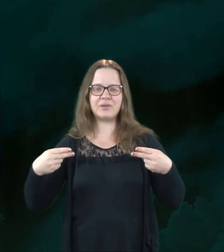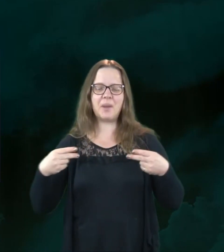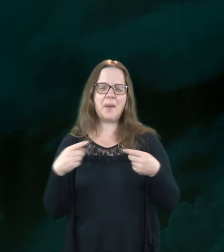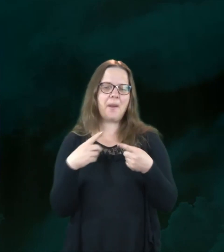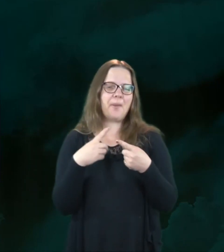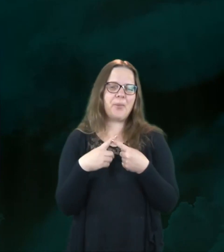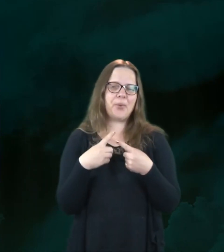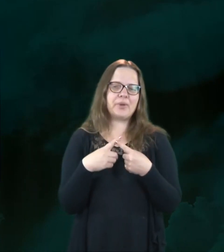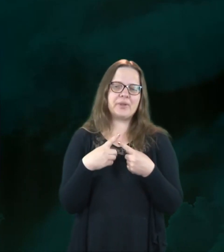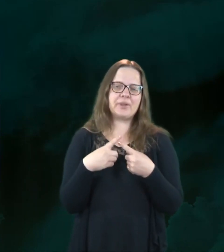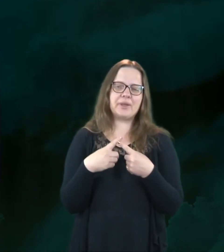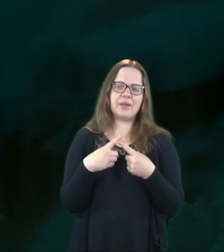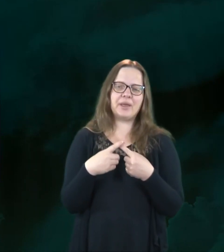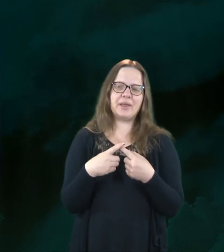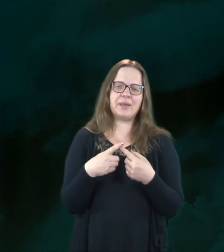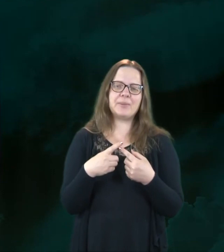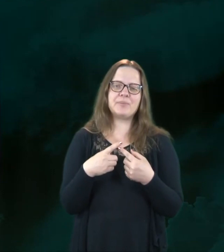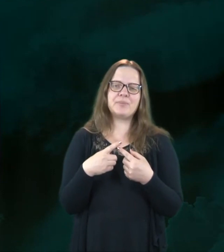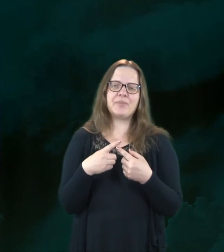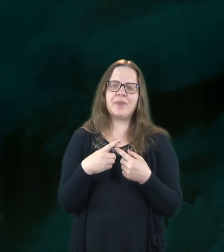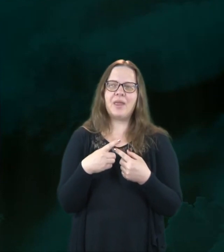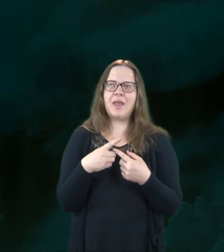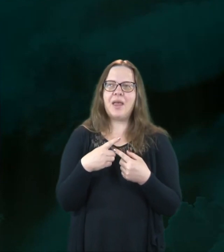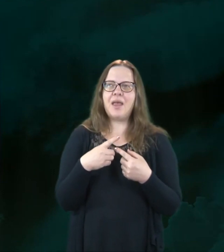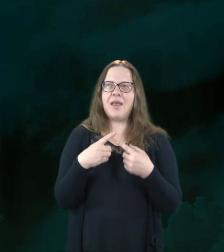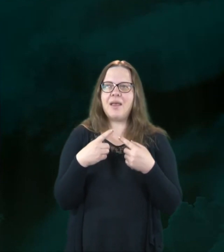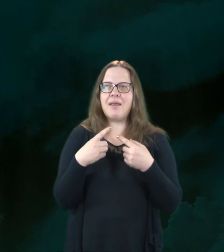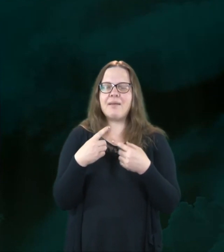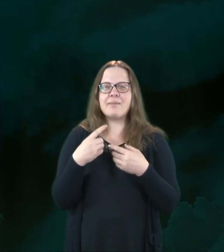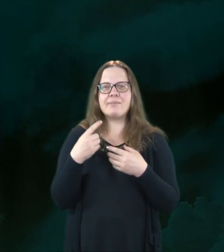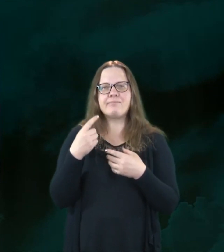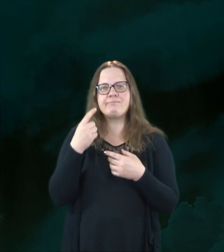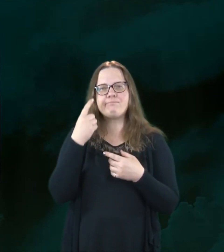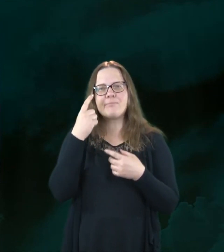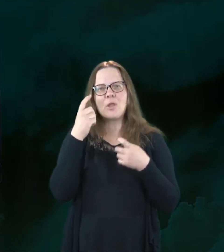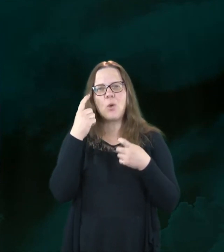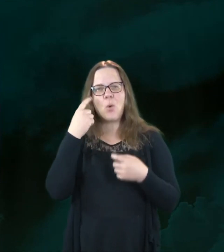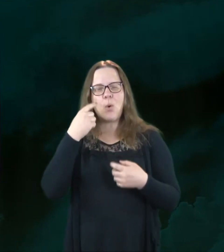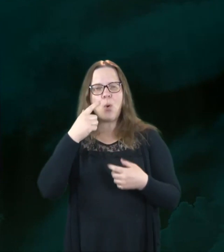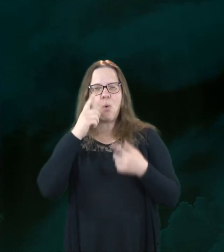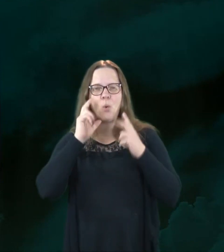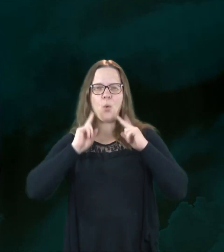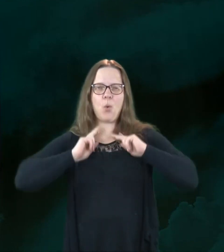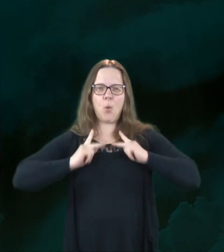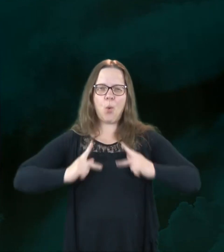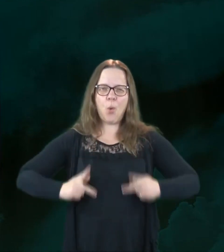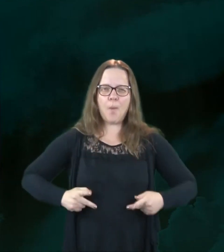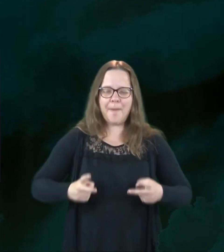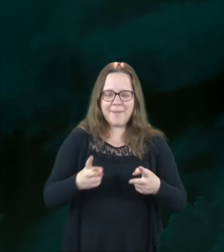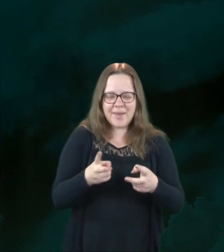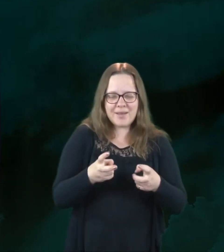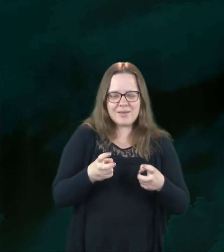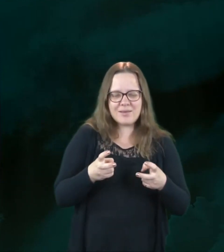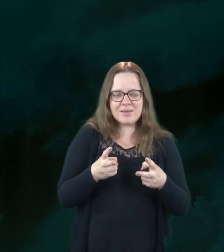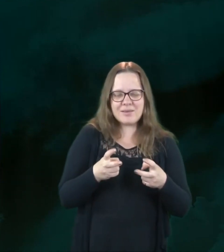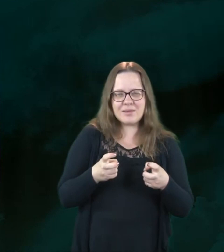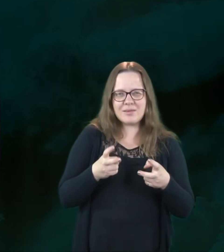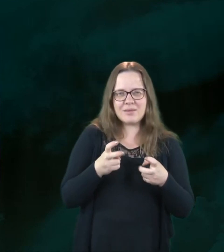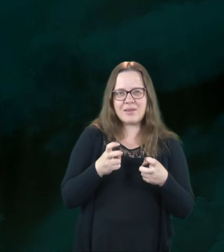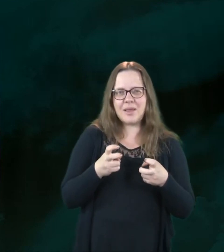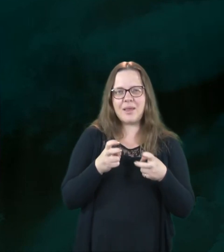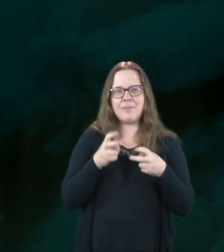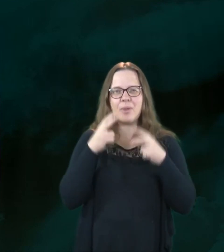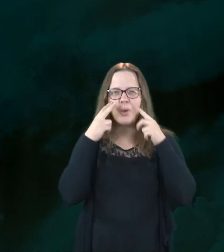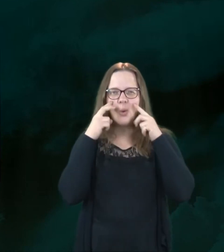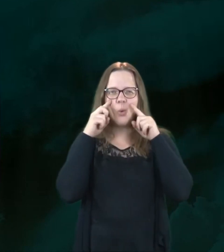usam esses terminais sensoriais para captar, né, a percepção do mundo exterior